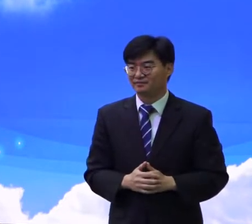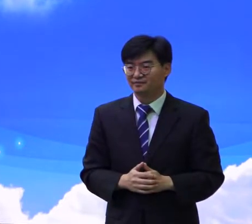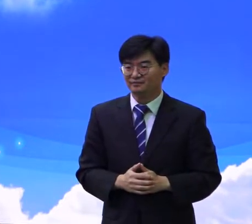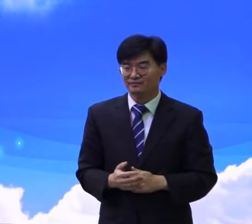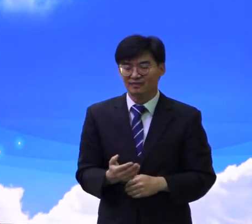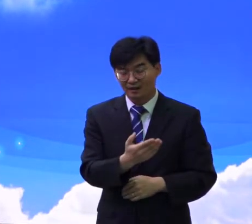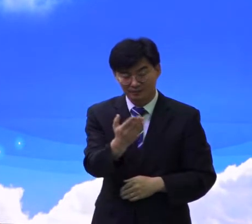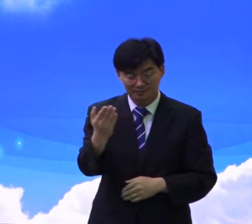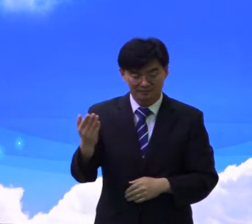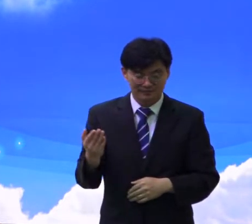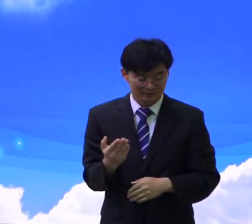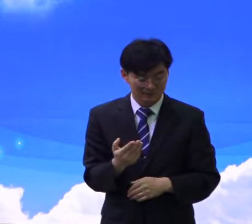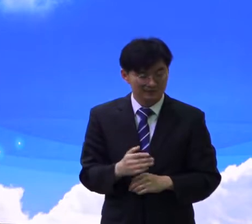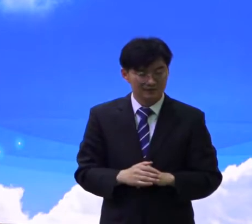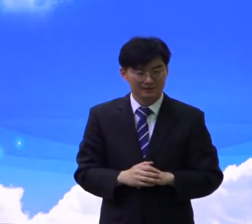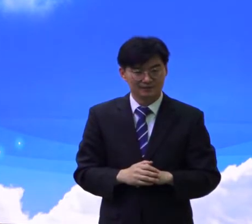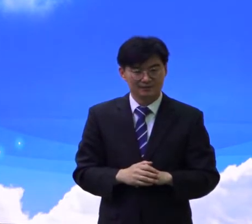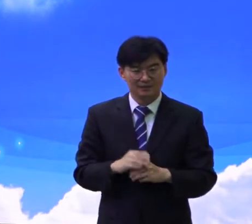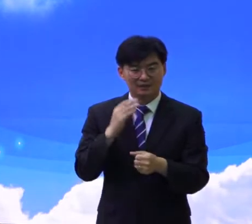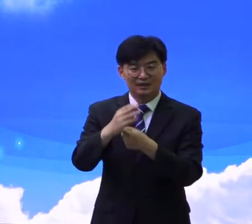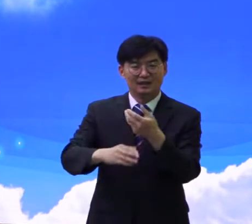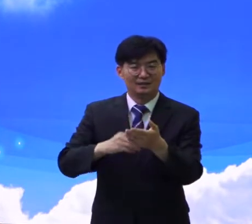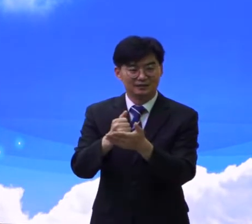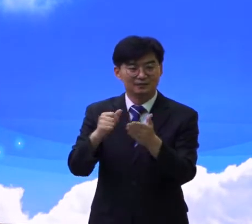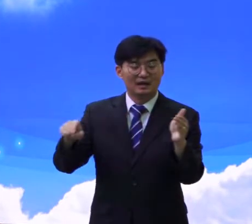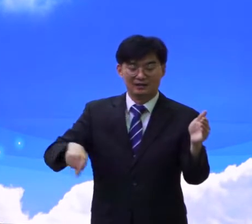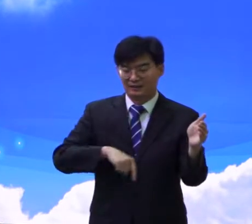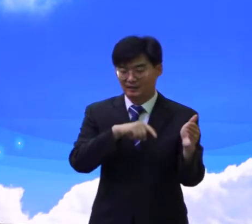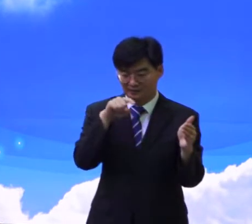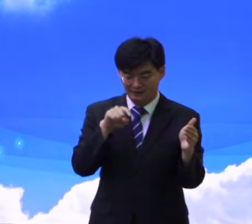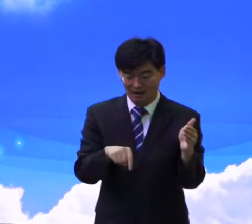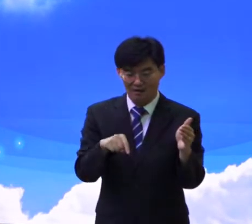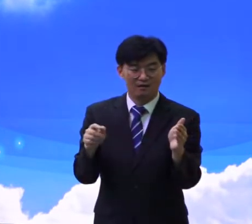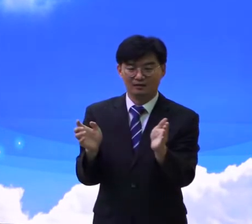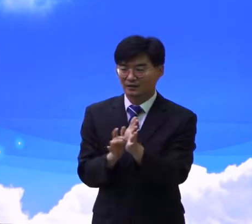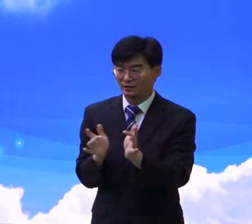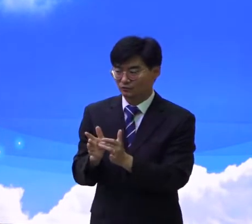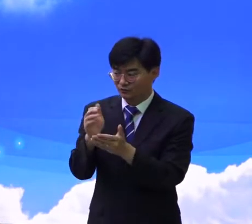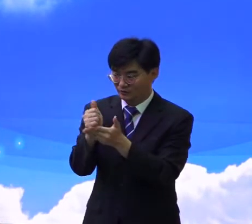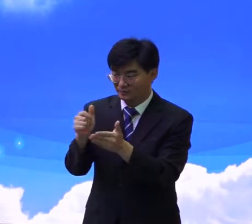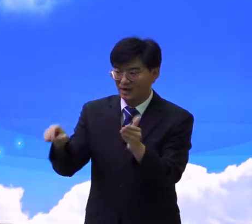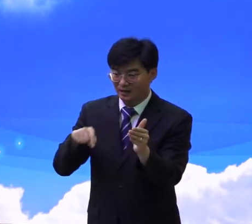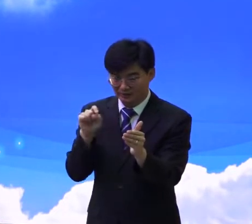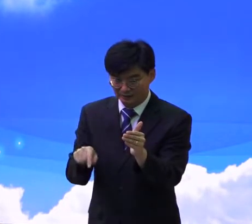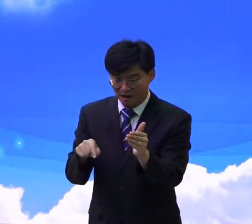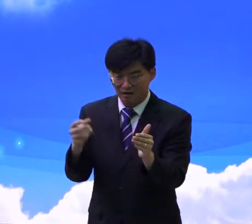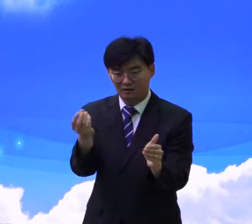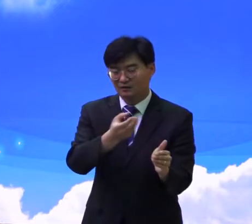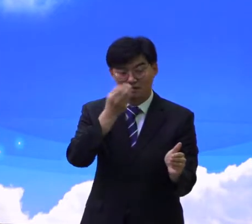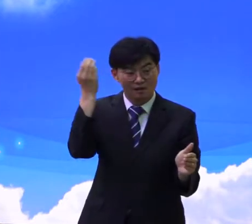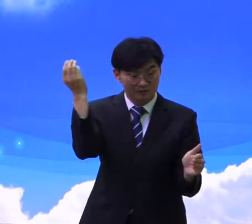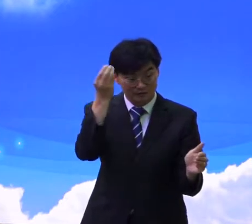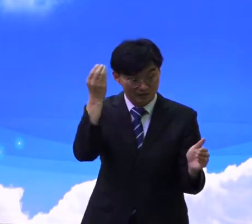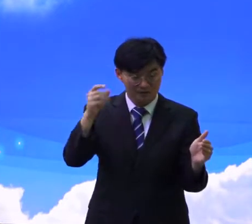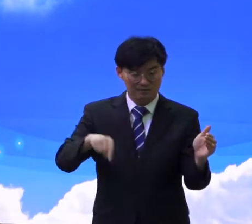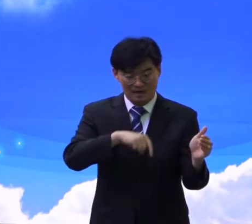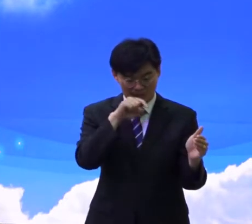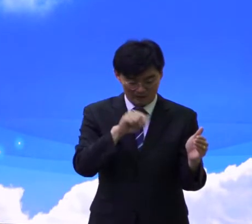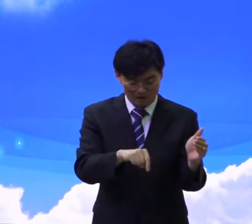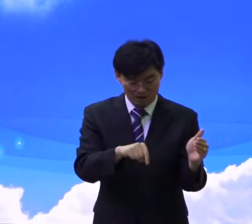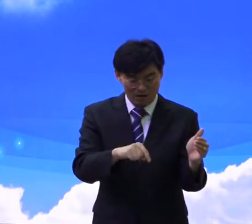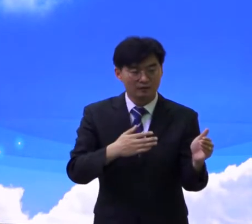여러분, 우리는 하나님 안에서, 예수 그리스도 안에서, 그리고 성령님 안에서 무엇이든 할